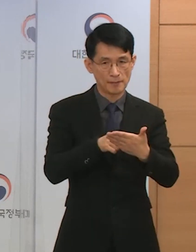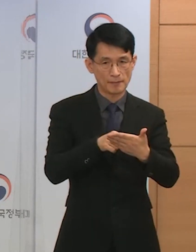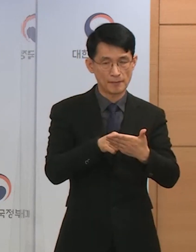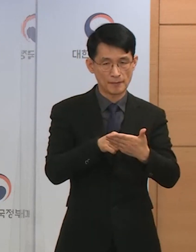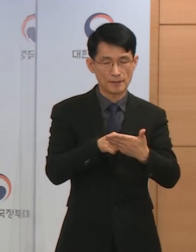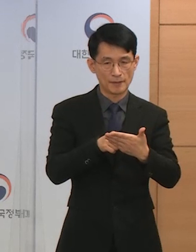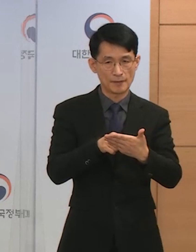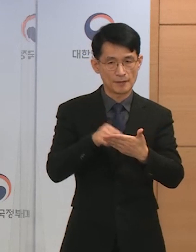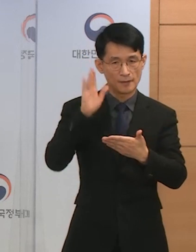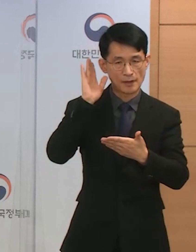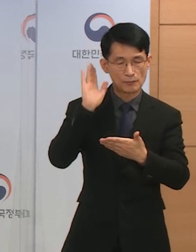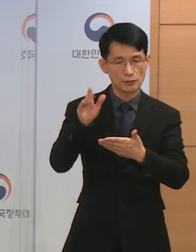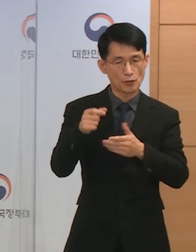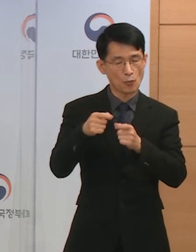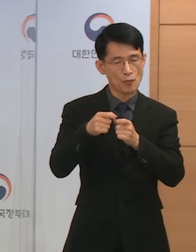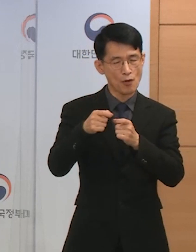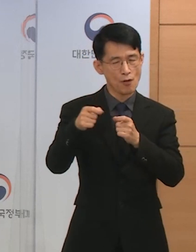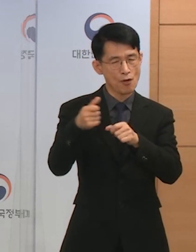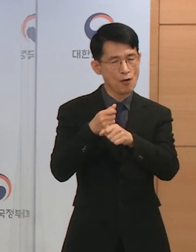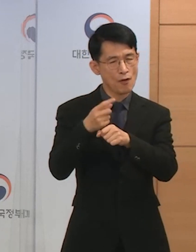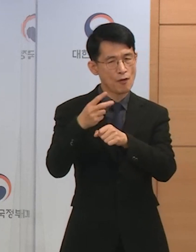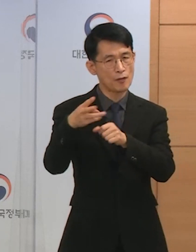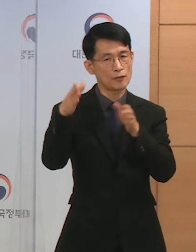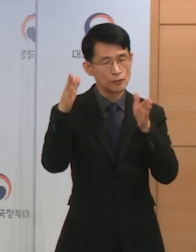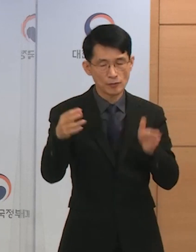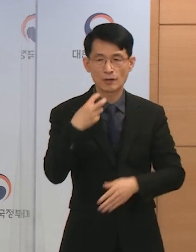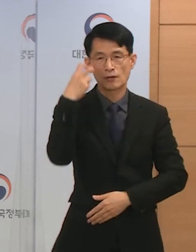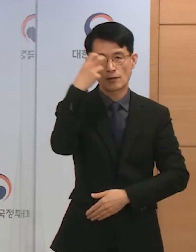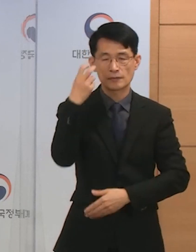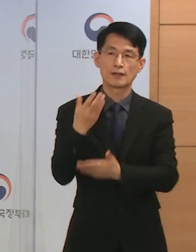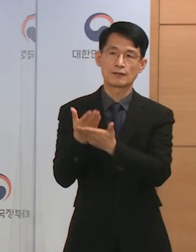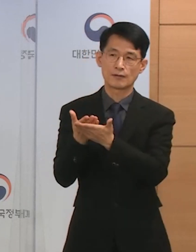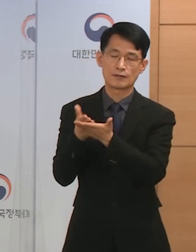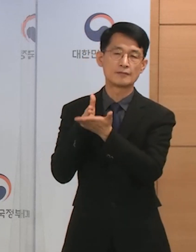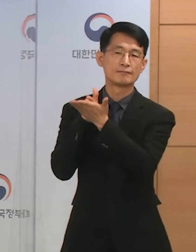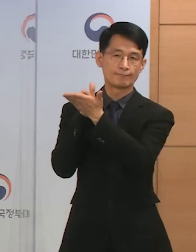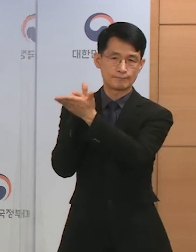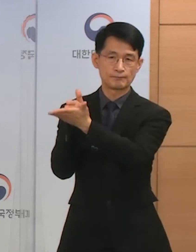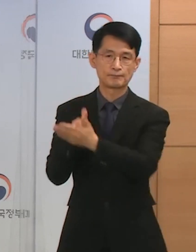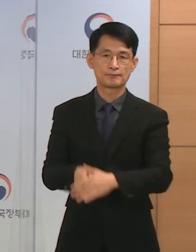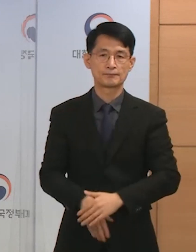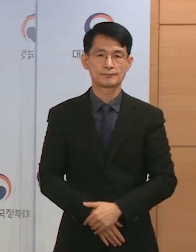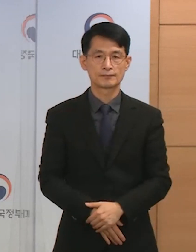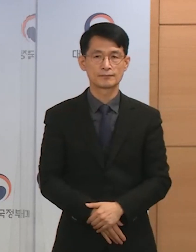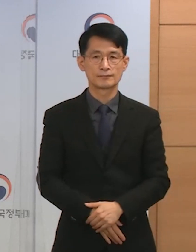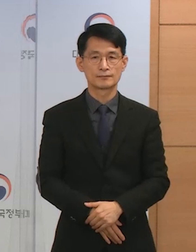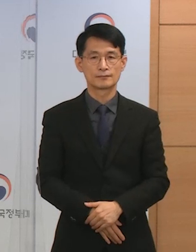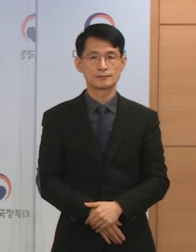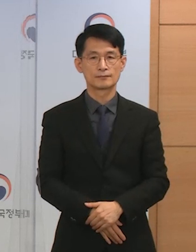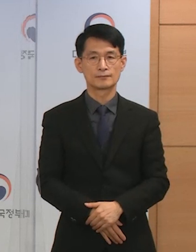중장기적인 개선 방안으로 검토하도록 정책 제안을 하였습니다.